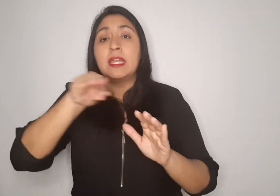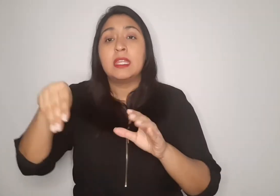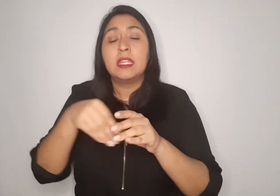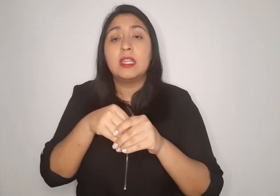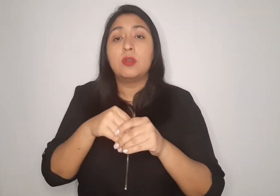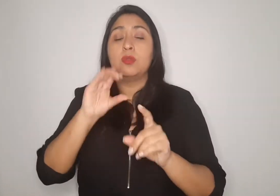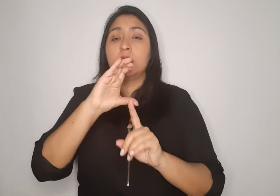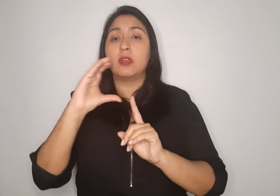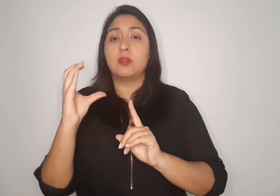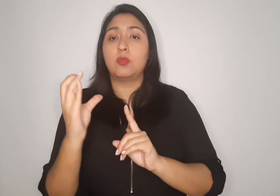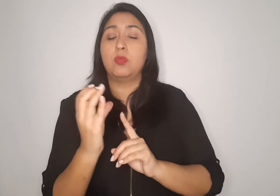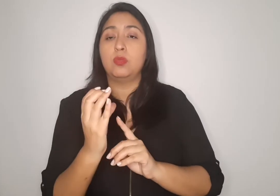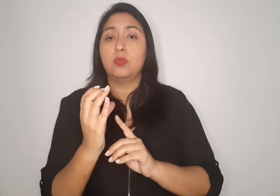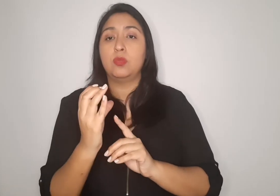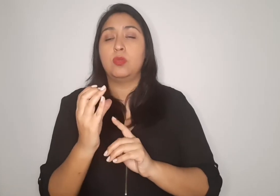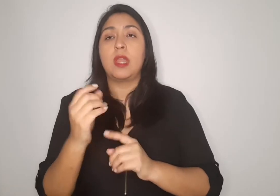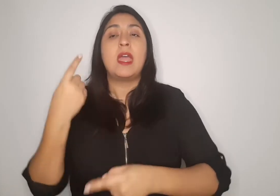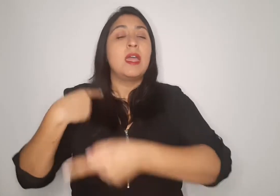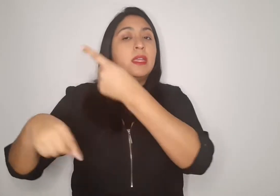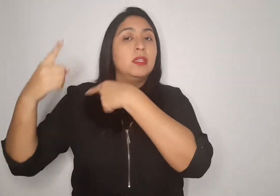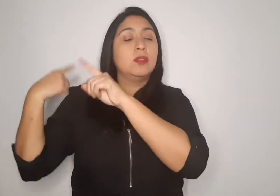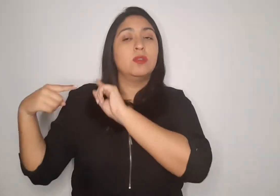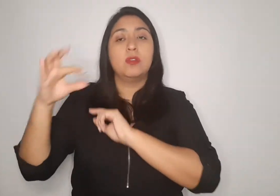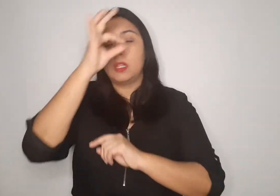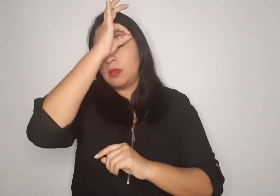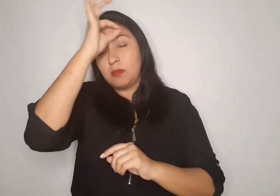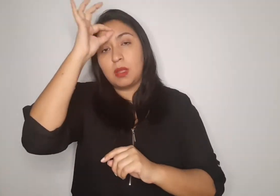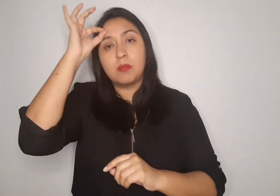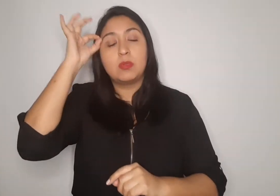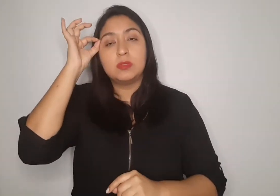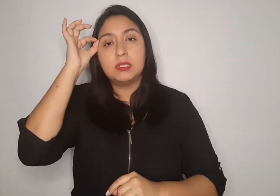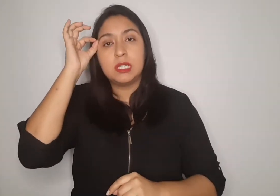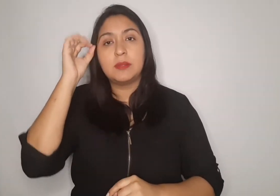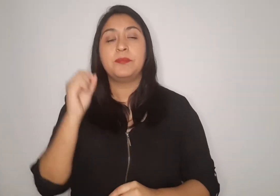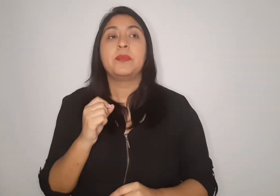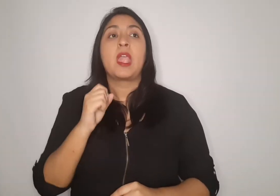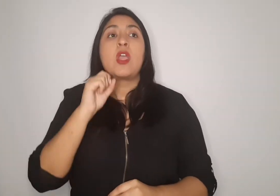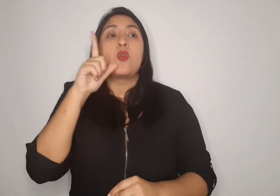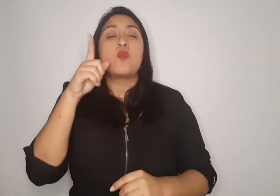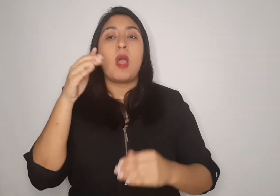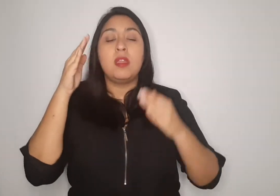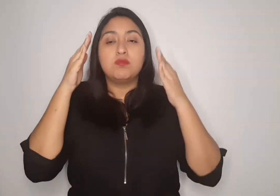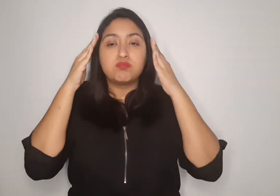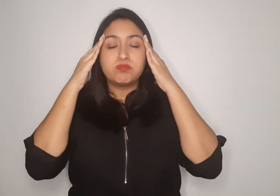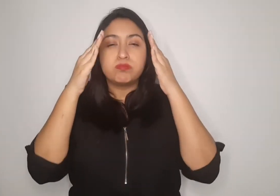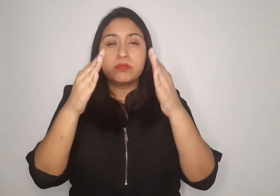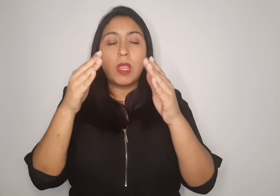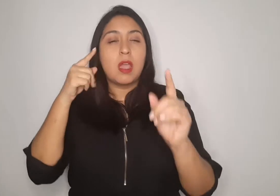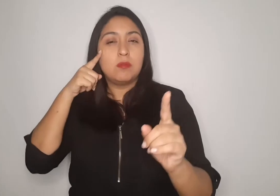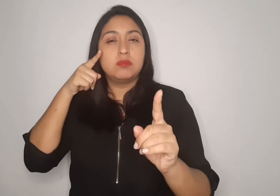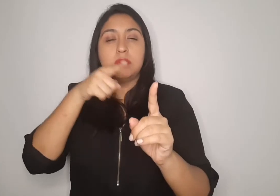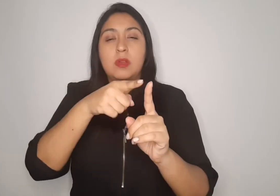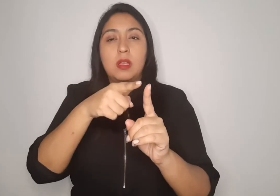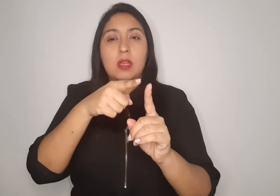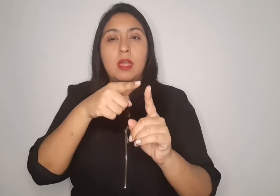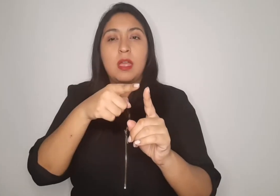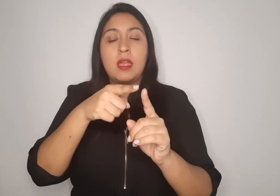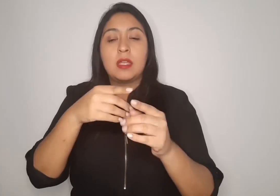cultura y la historia mapuche? ¿Cuál es el foco o la mirada que ustedes le han otorgado a esta